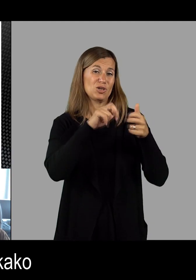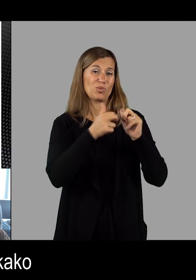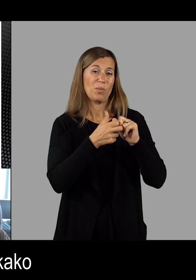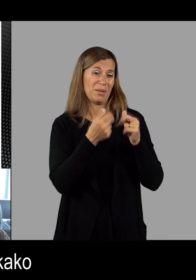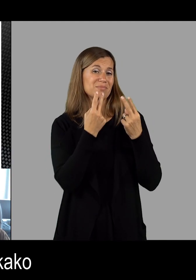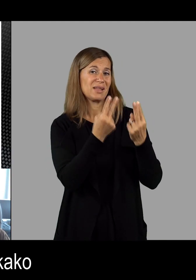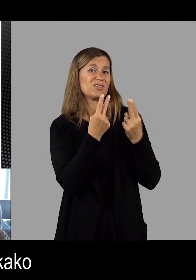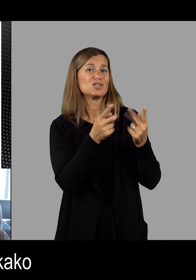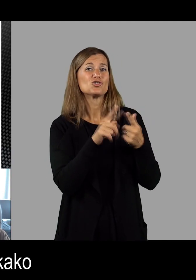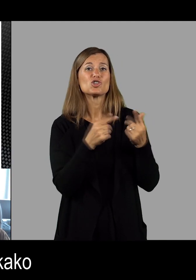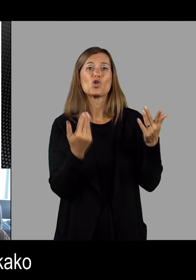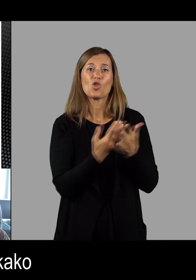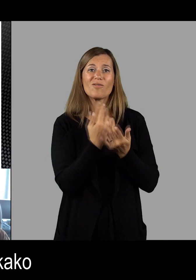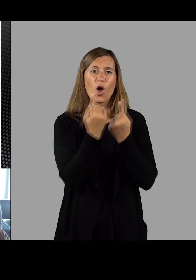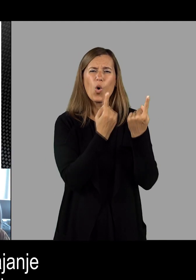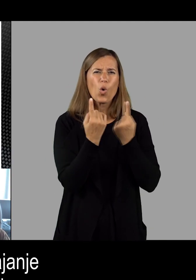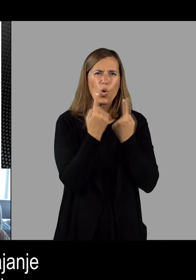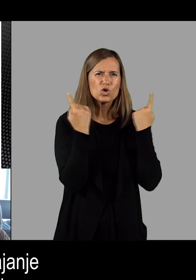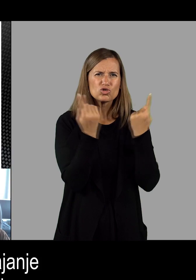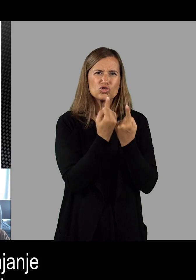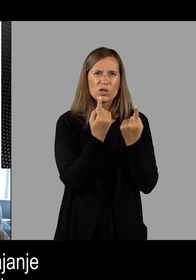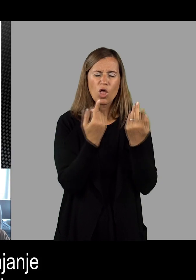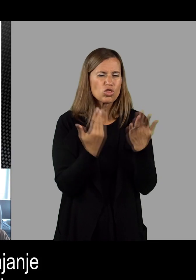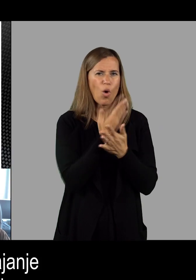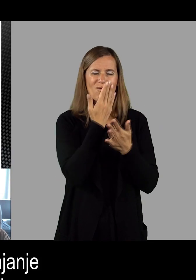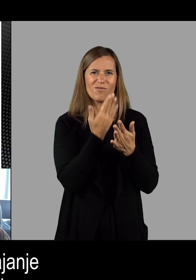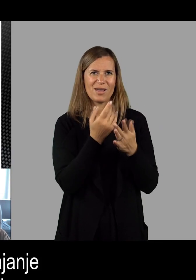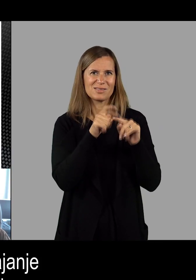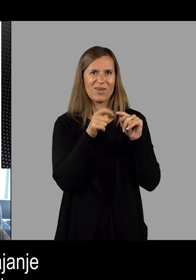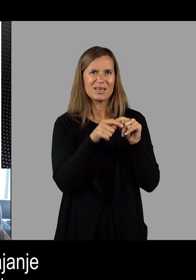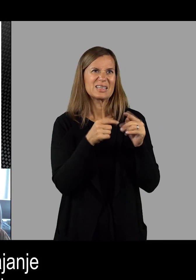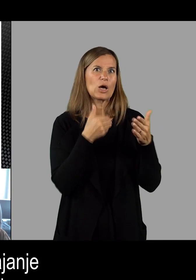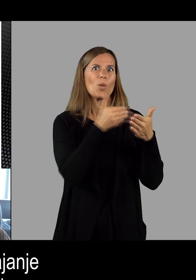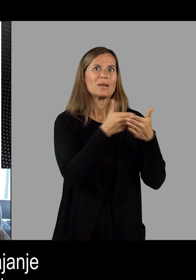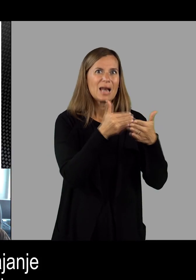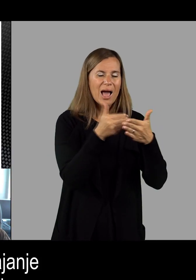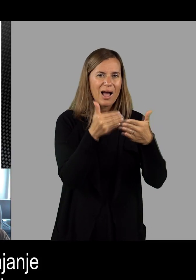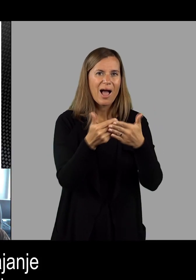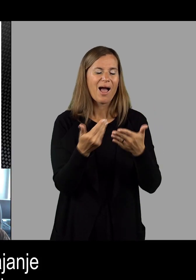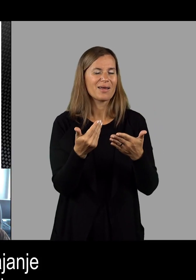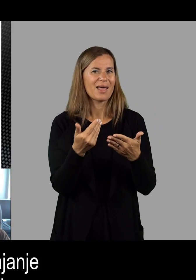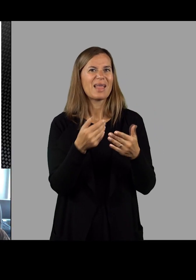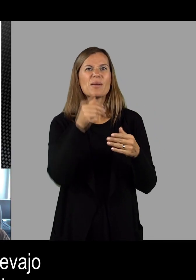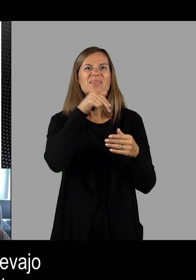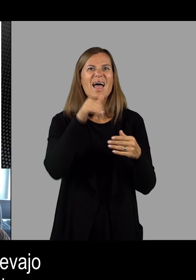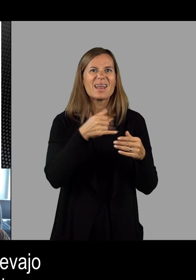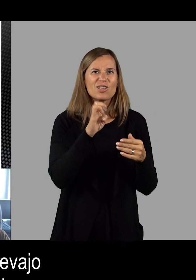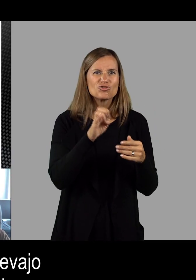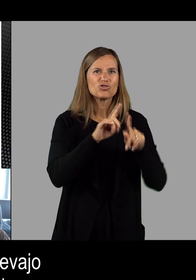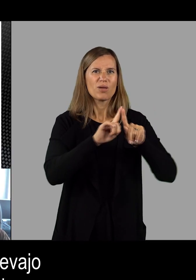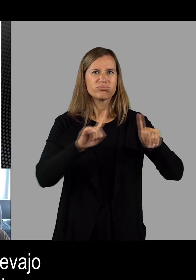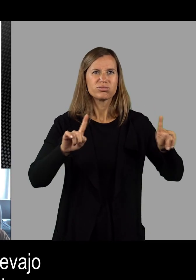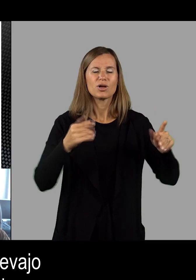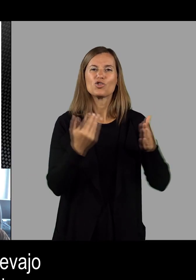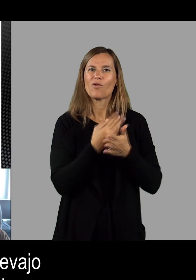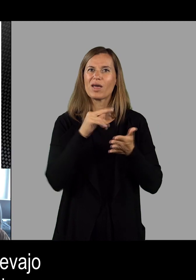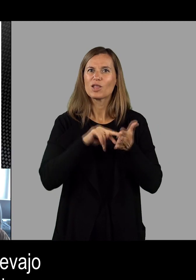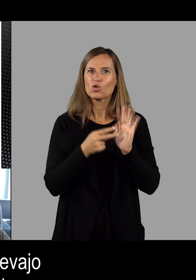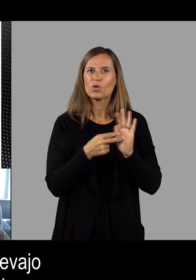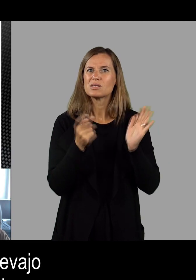problem nekako se vidi, da če so neke nove okoliščine zaznane, ne, prilagajanja narečja in podobne reči, da te nove